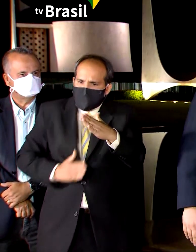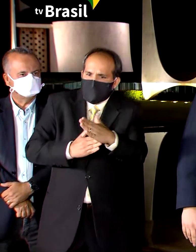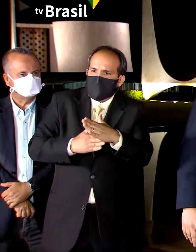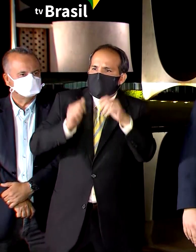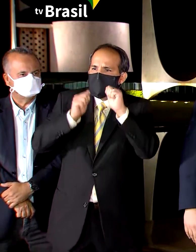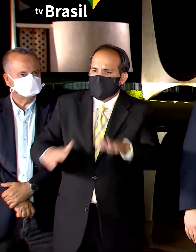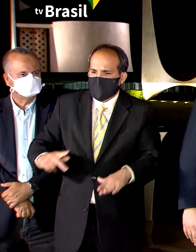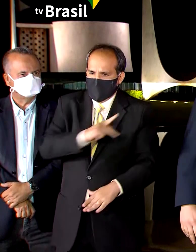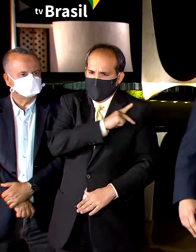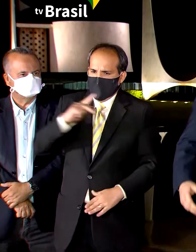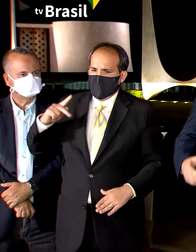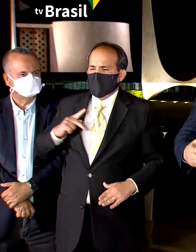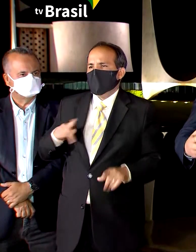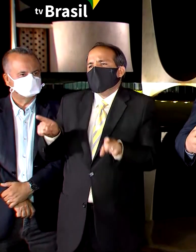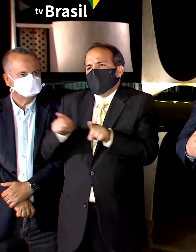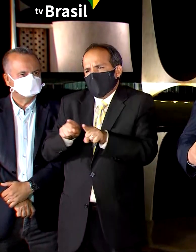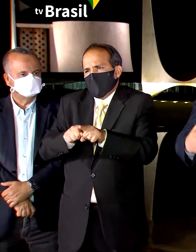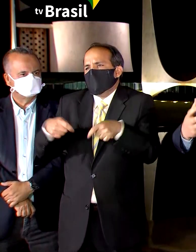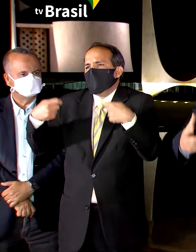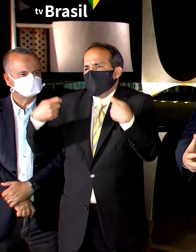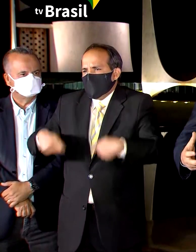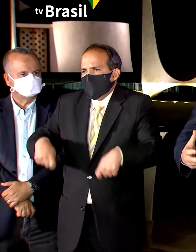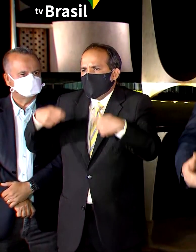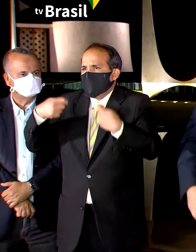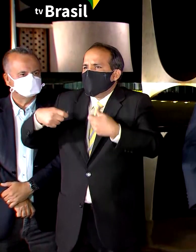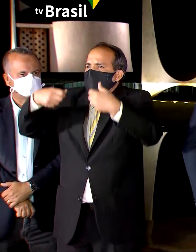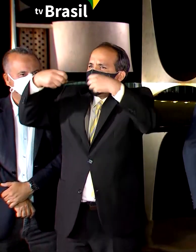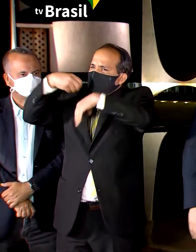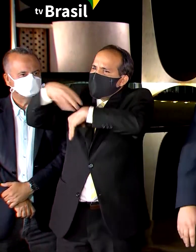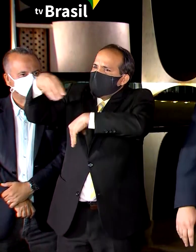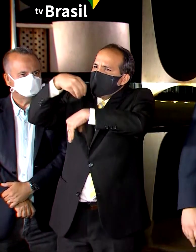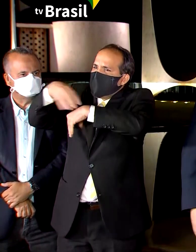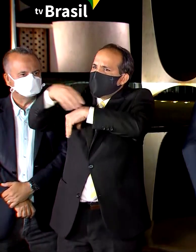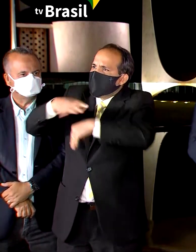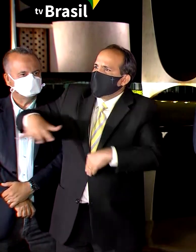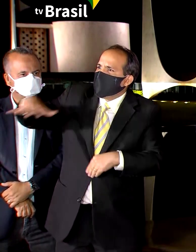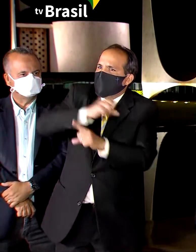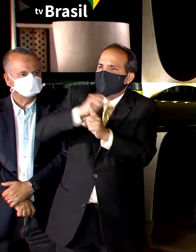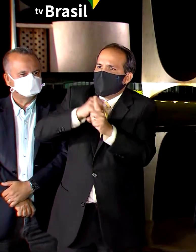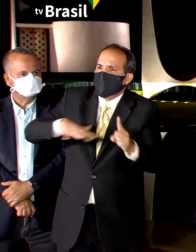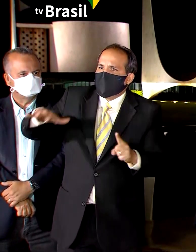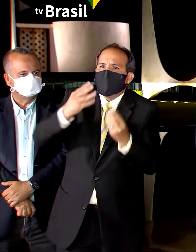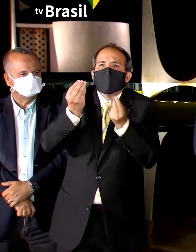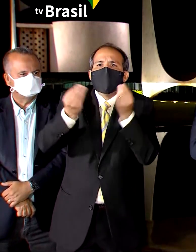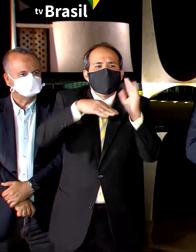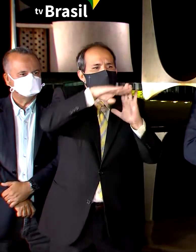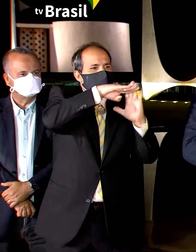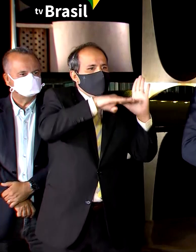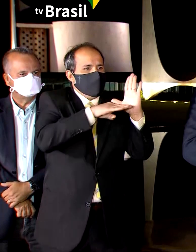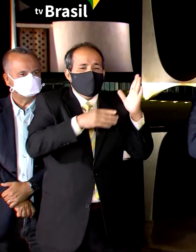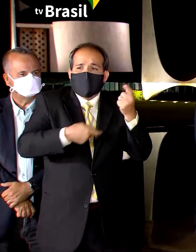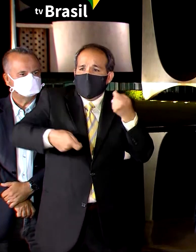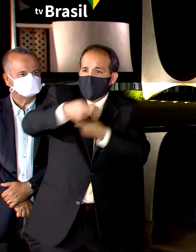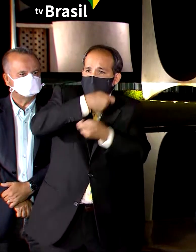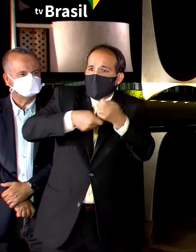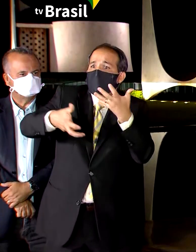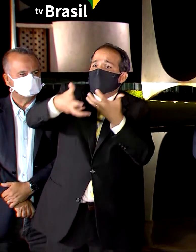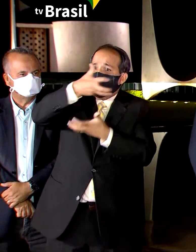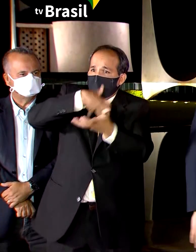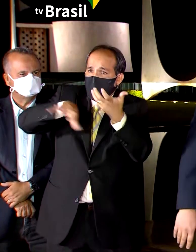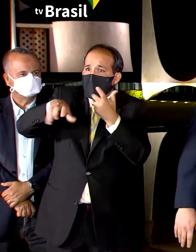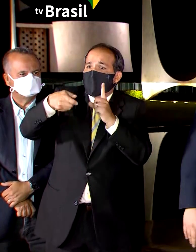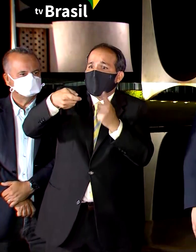concretamente nós precisamos formar esse convencimento na sociedade brasileira dessa agenda e ativa da